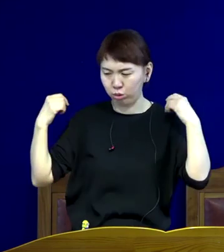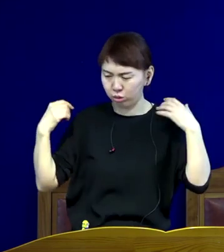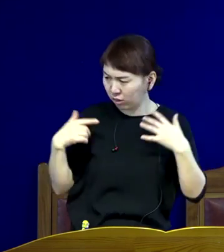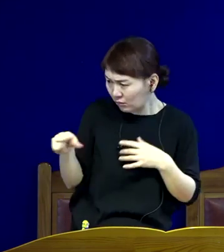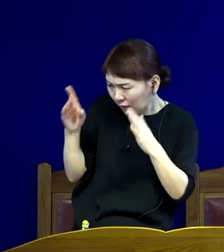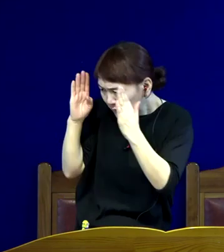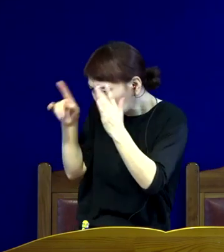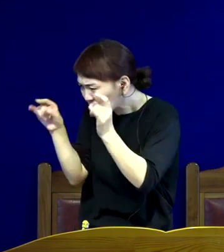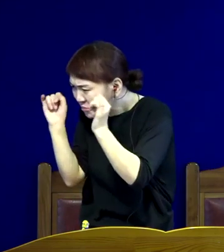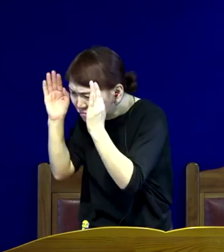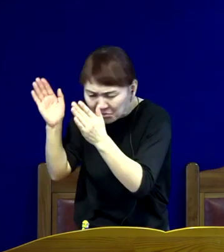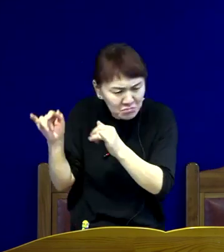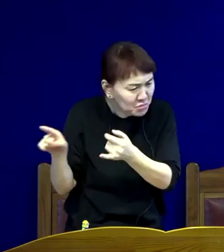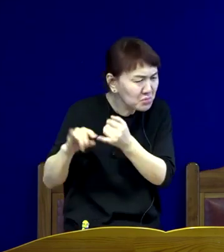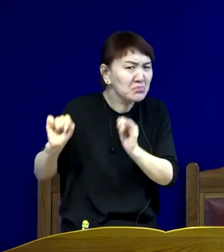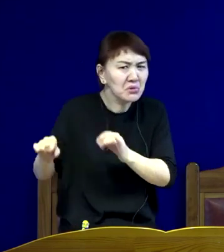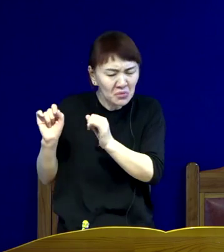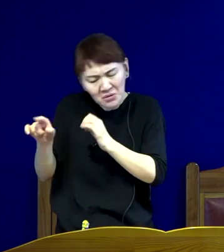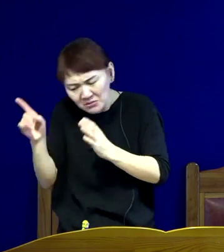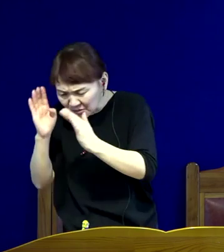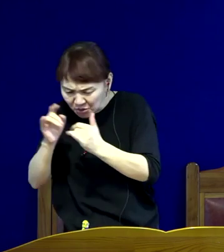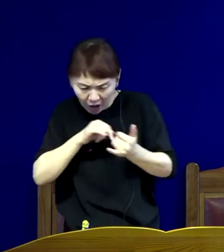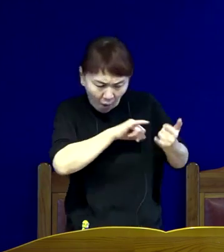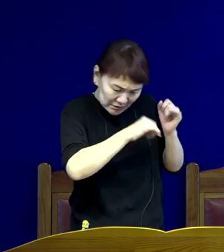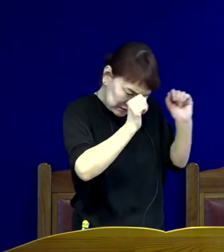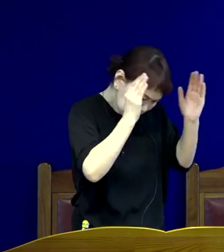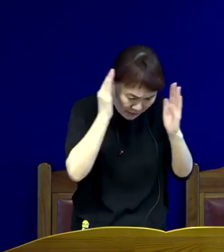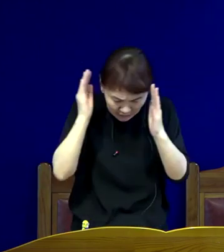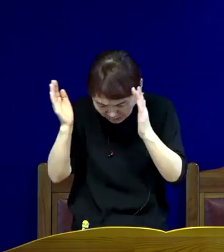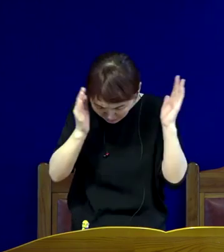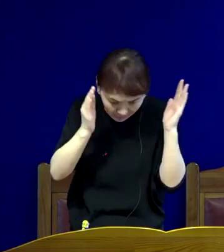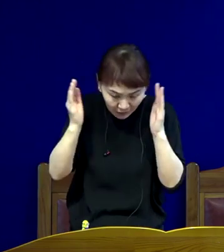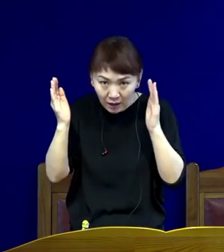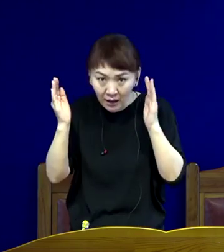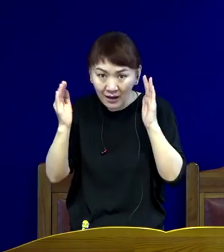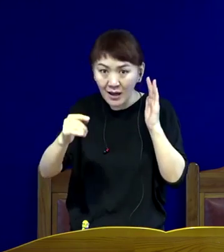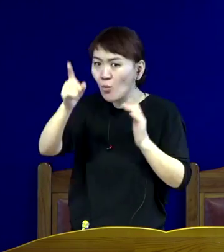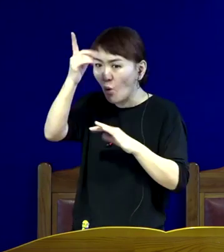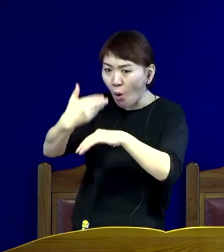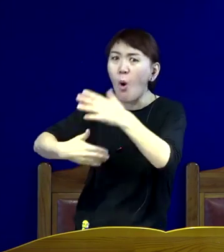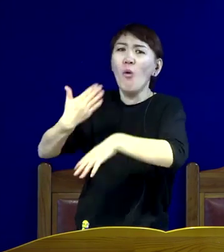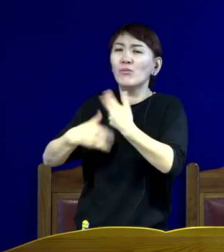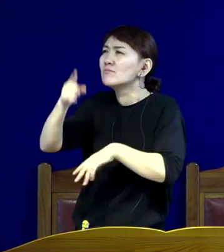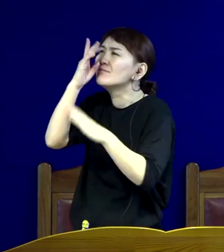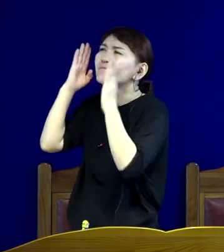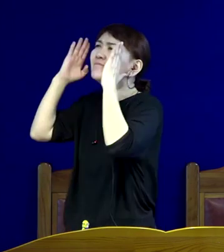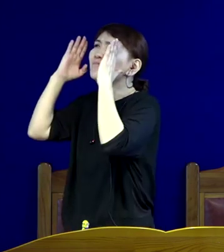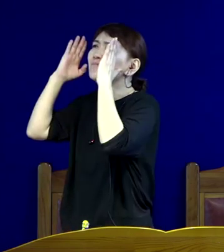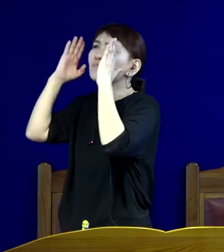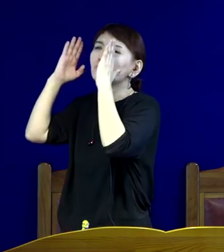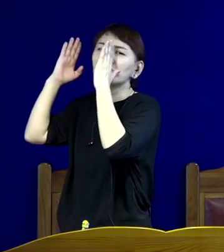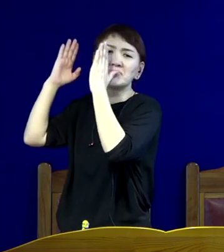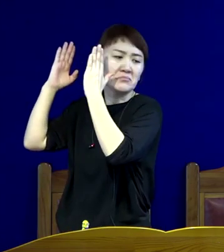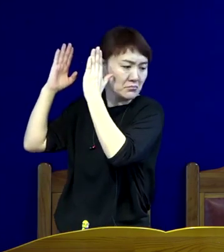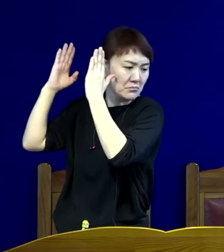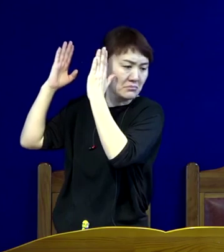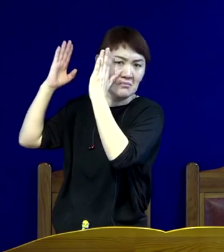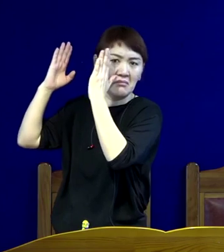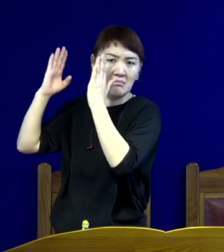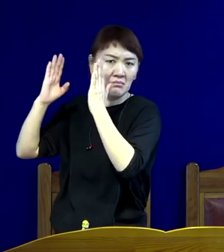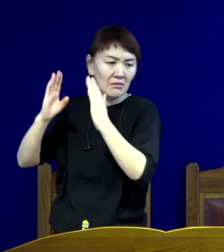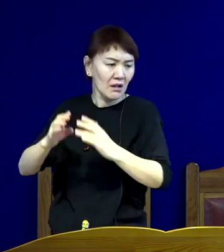бол баян санаа зовход хүчтэй. Тэгэхээр зөвхөн бурхан гэж ясс нөгөө хүмүүс чинь нөхрөө эхнэрээ гэд ингэ сэтгэл